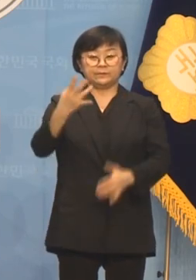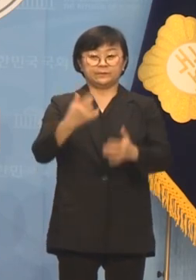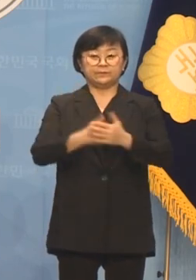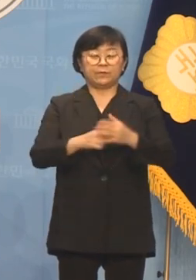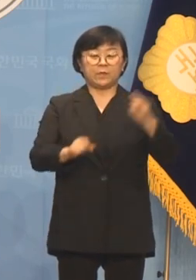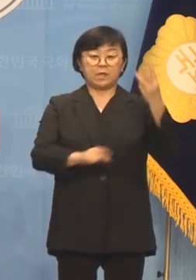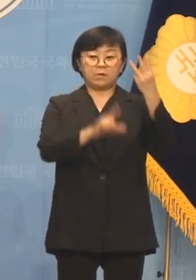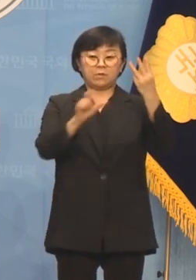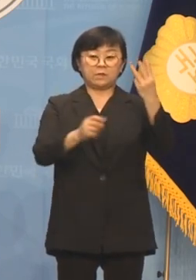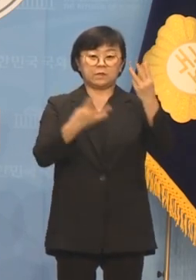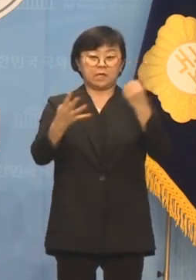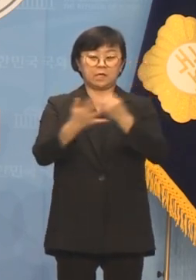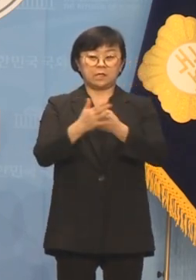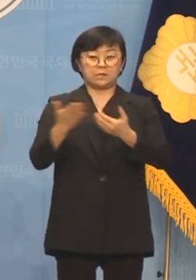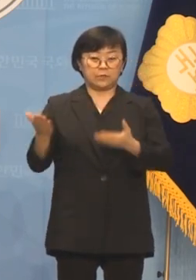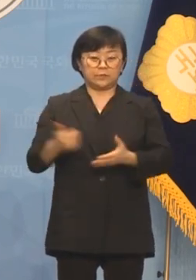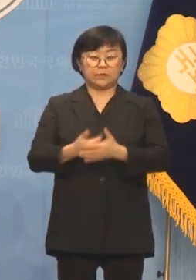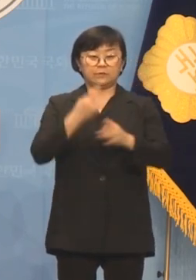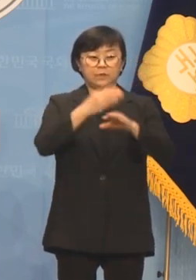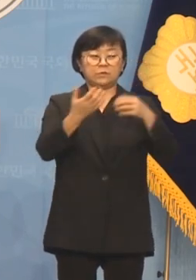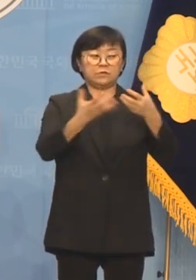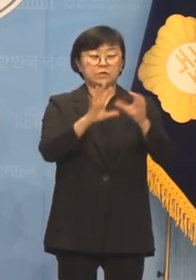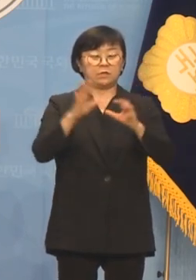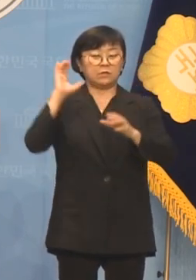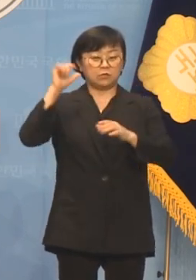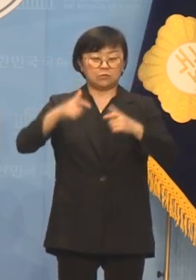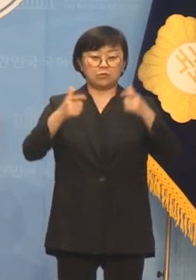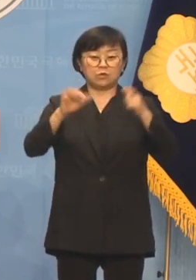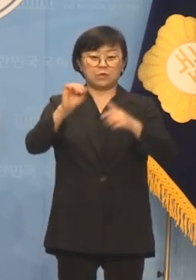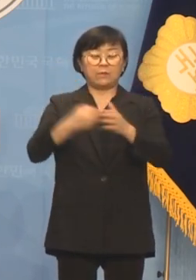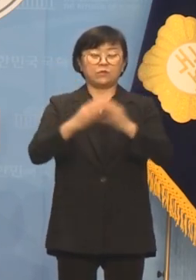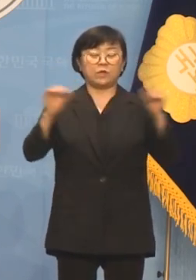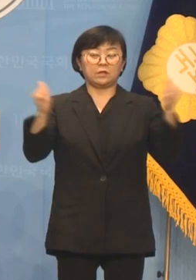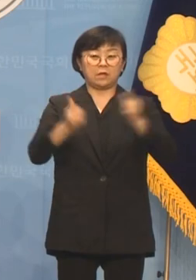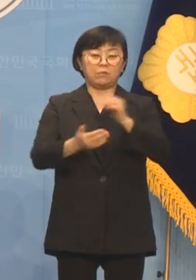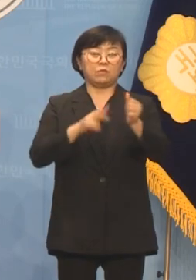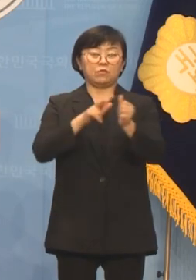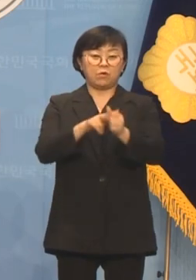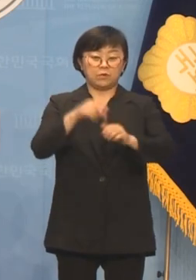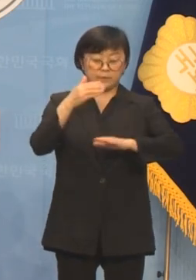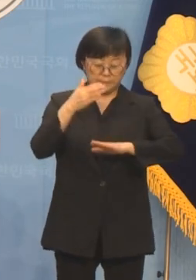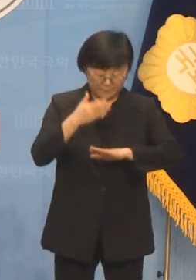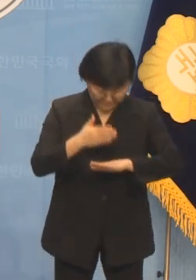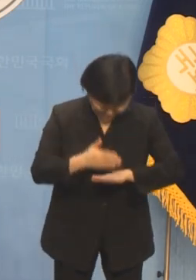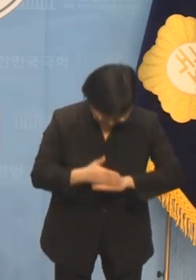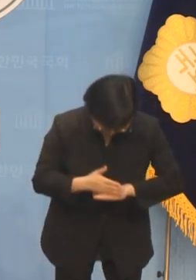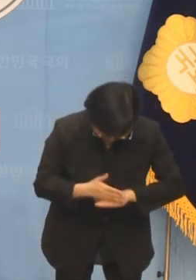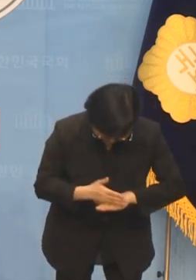2024년 3월 4일 최현일 더불어민주당 영등포구갑 국회의원 예비후보 감사합니다.